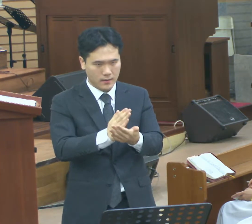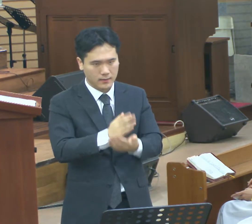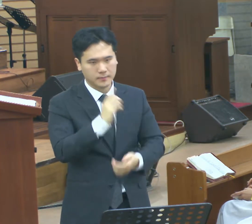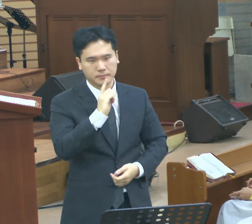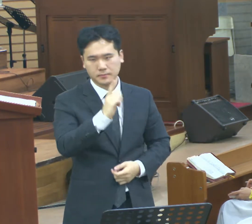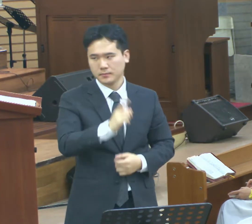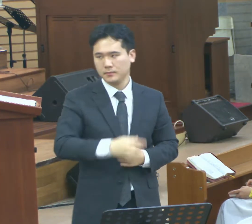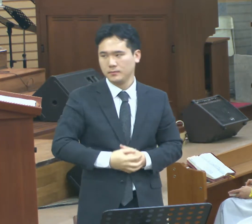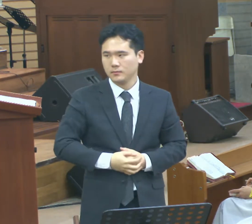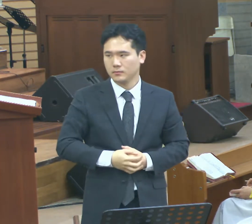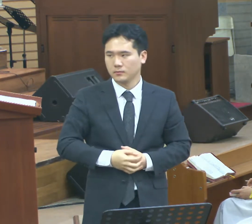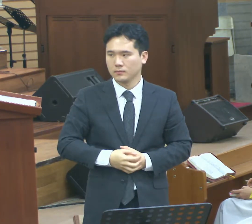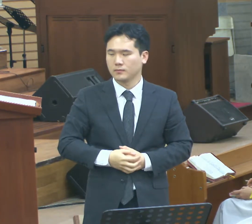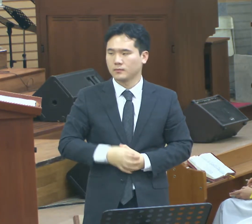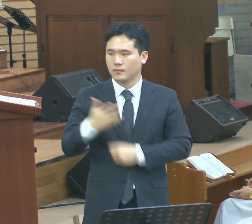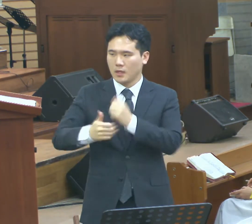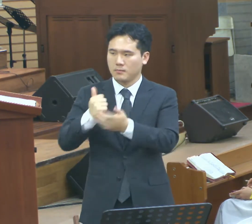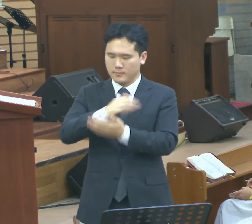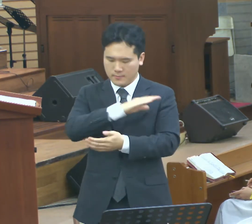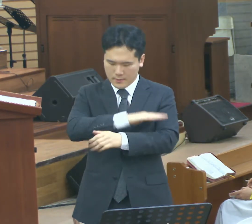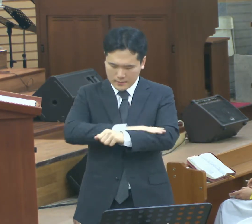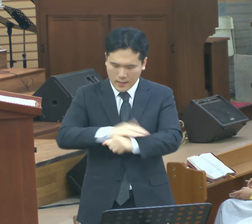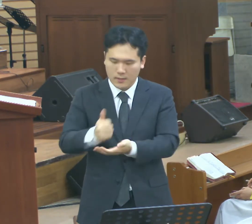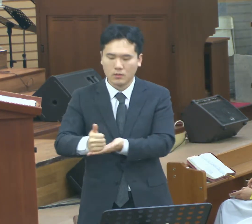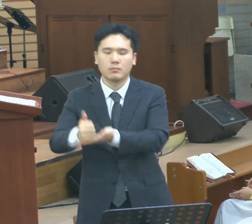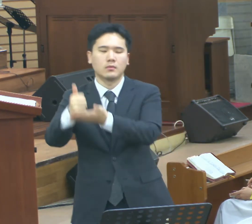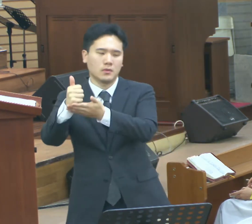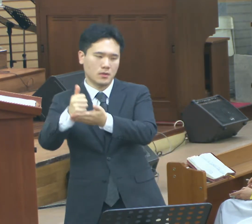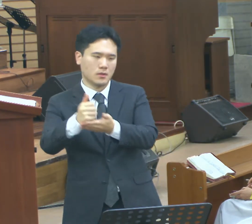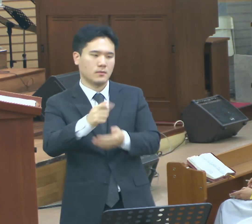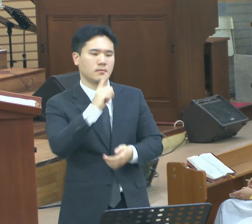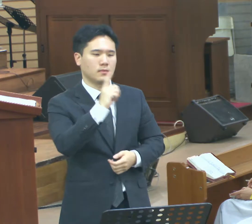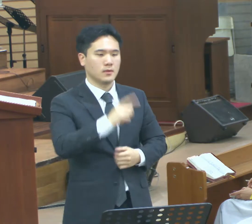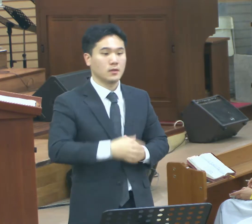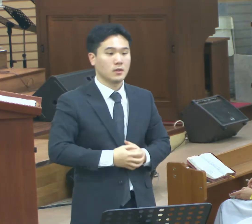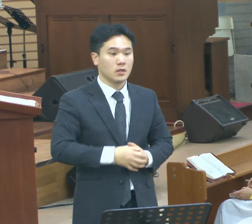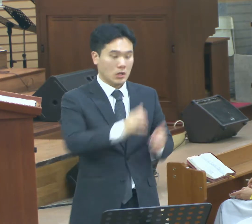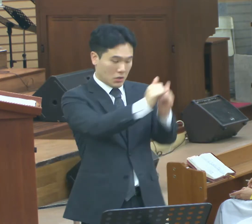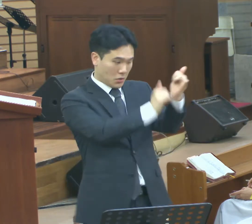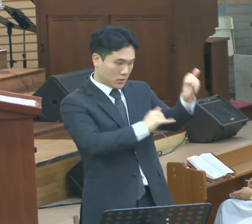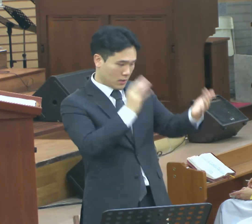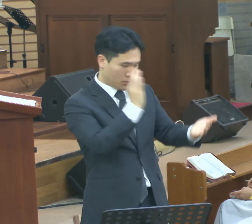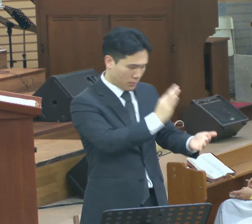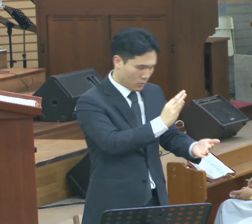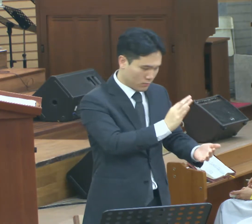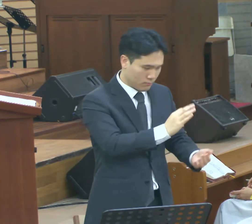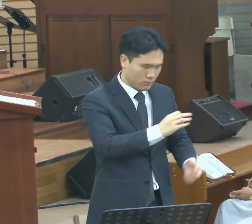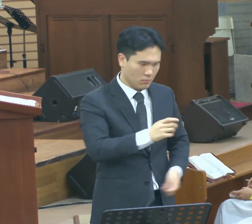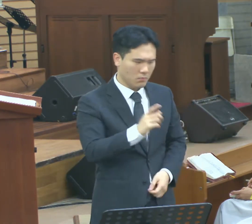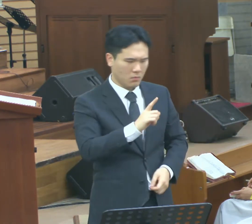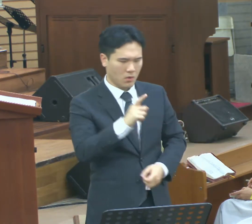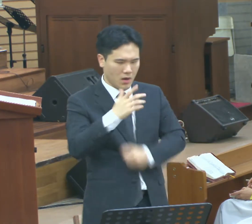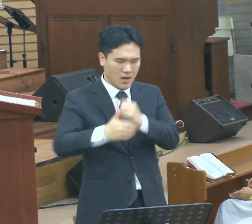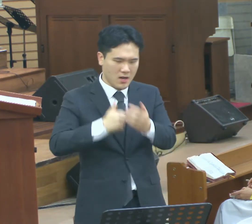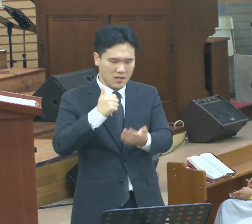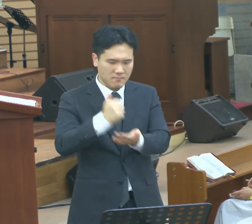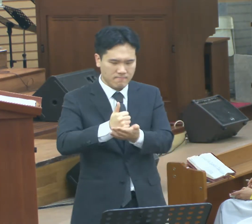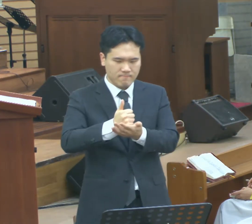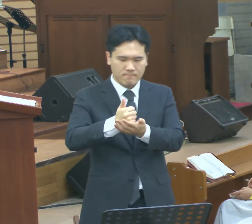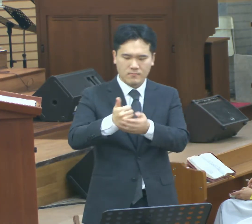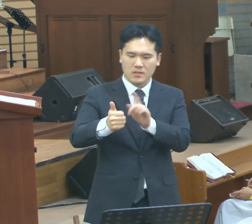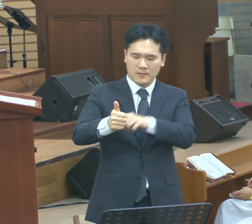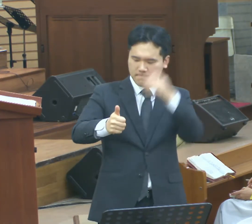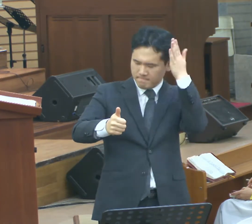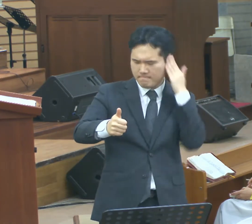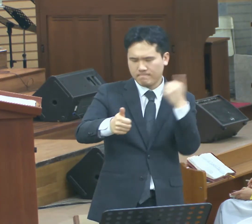잘 섬기라. 역사를 보면 너무나 하나님을 함부로 대우했죠. 말라기